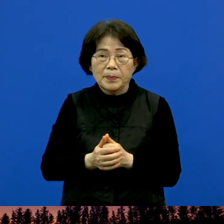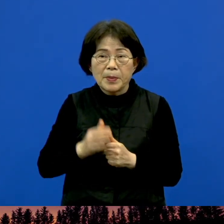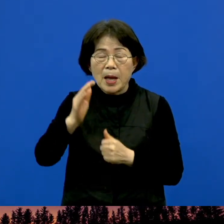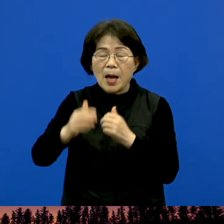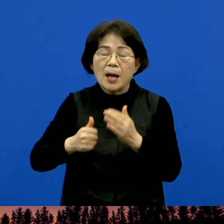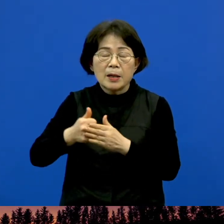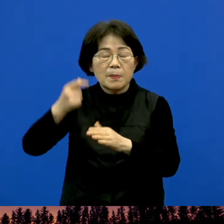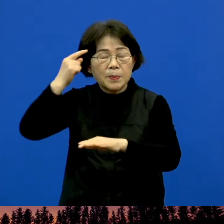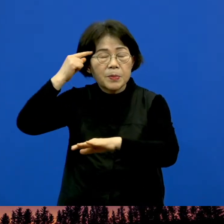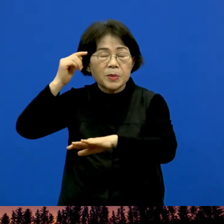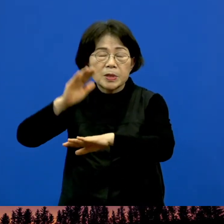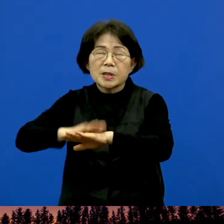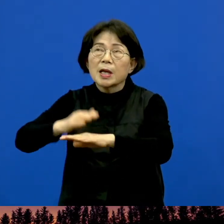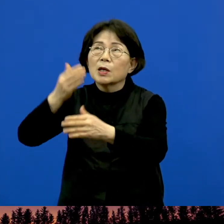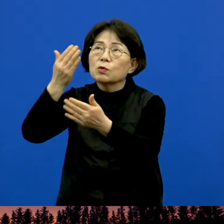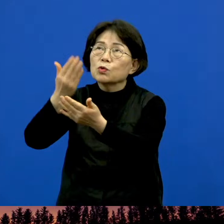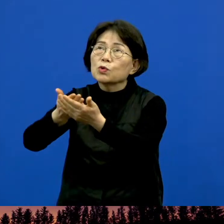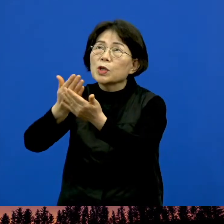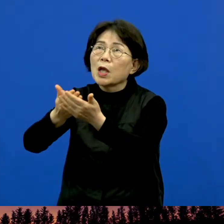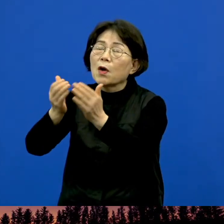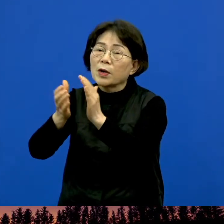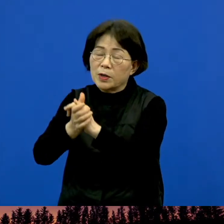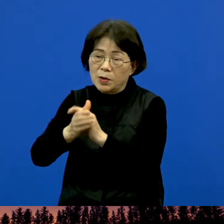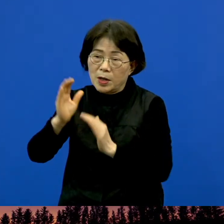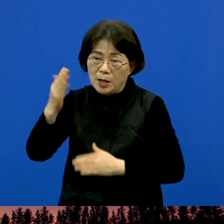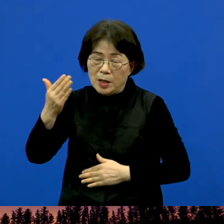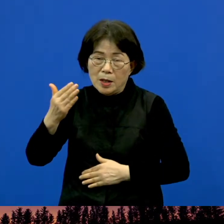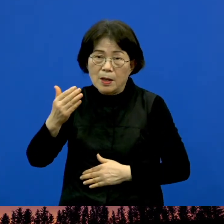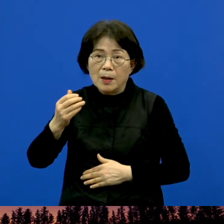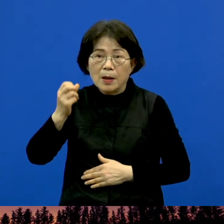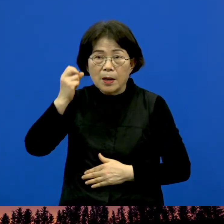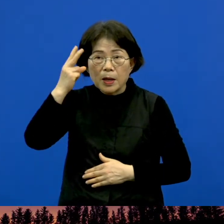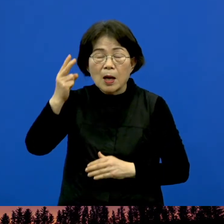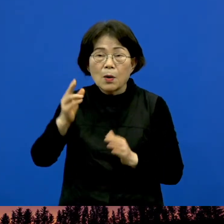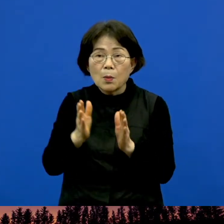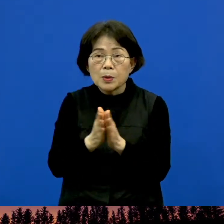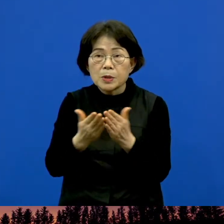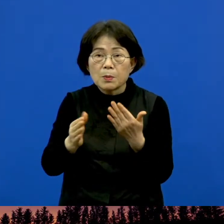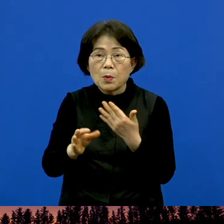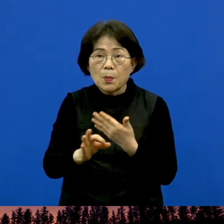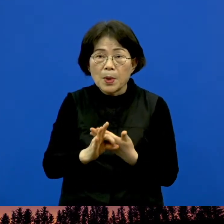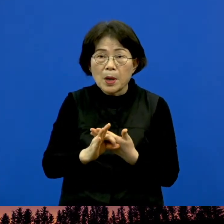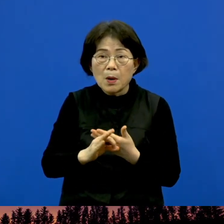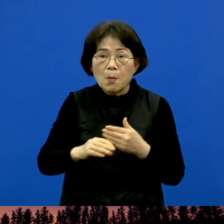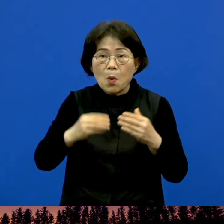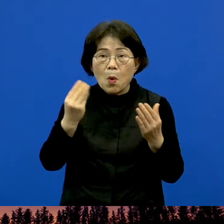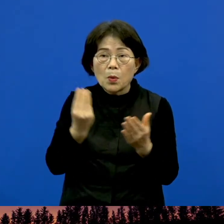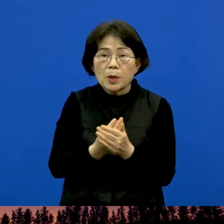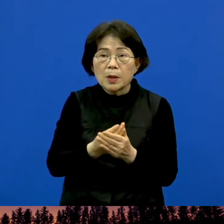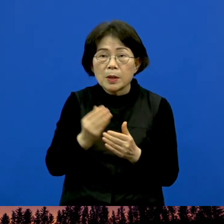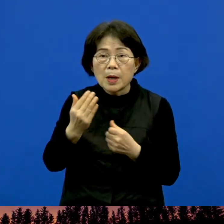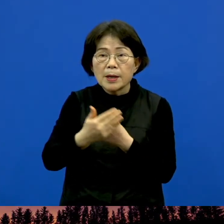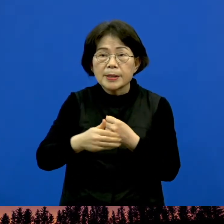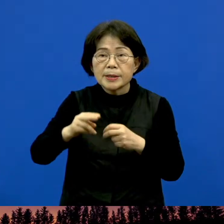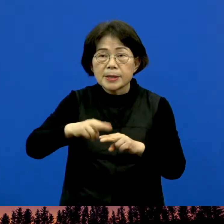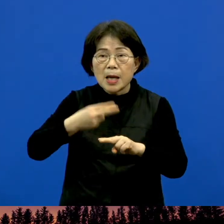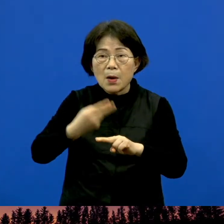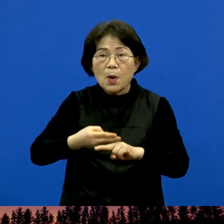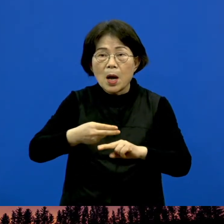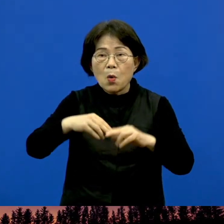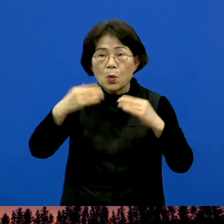하나님의 지혜를 구하라. 야고보 1장 17절에 온갖 좋은 은사와 온전한 선물이 다